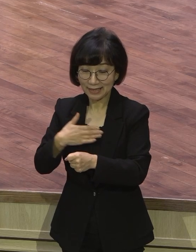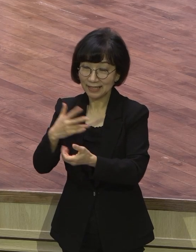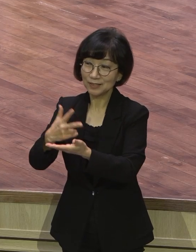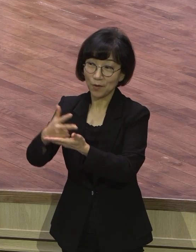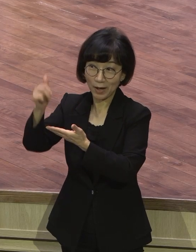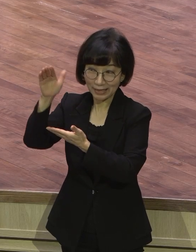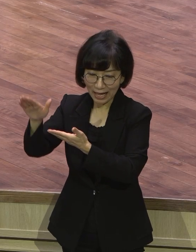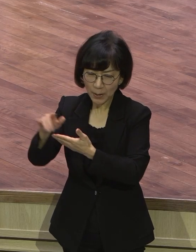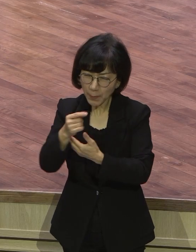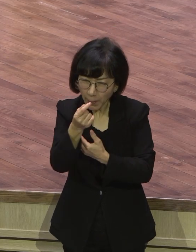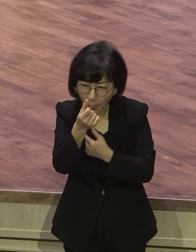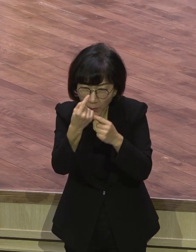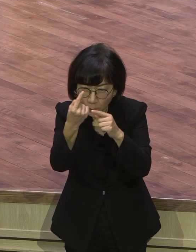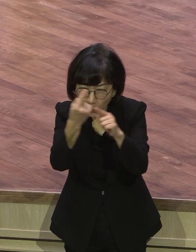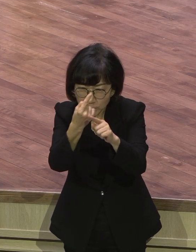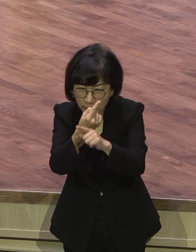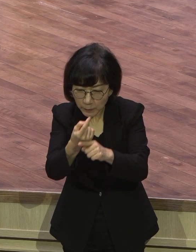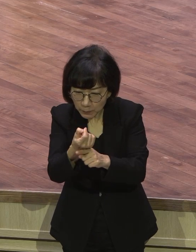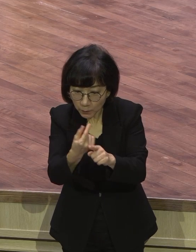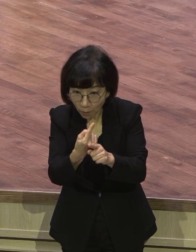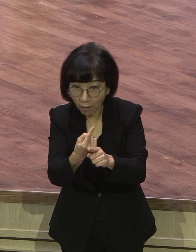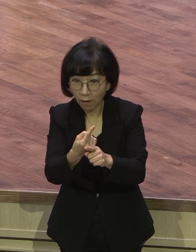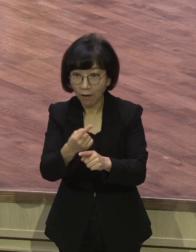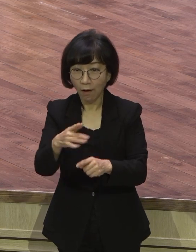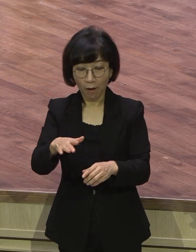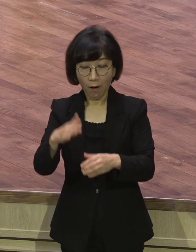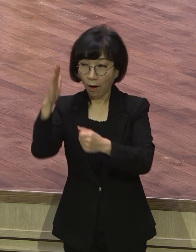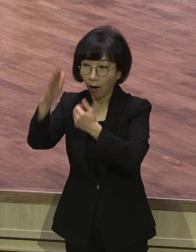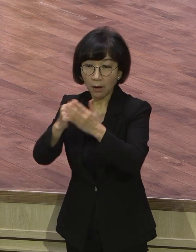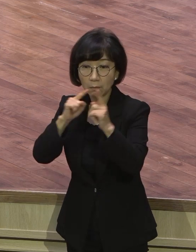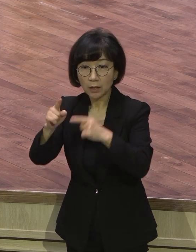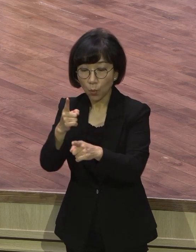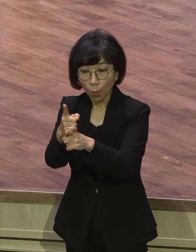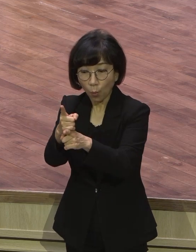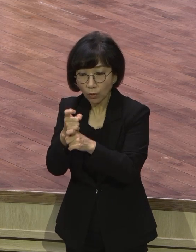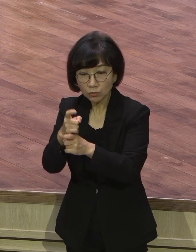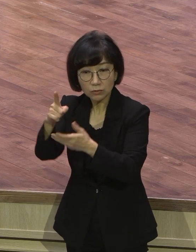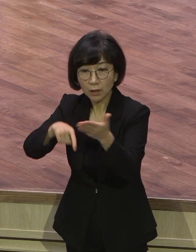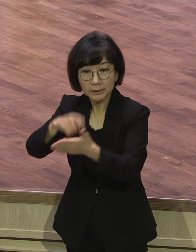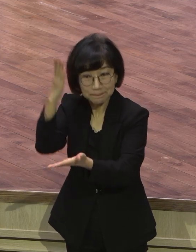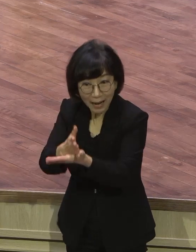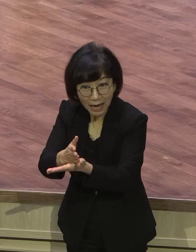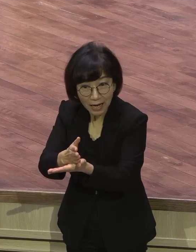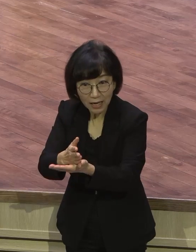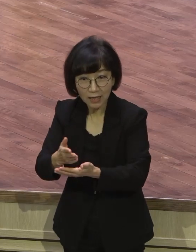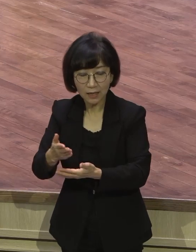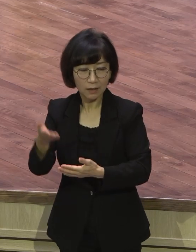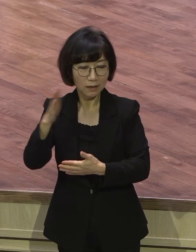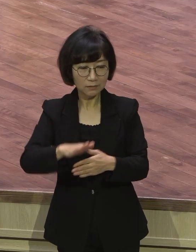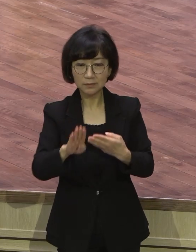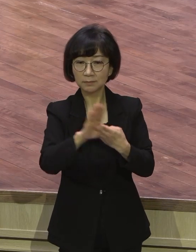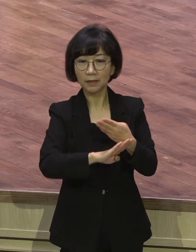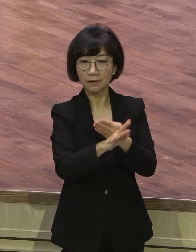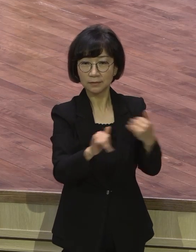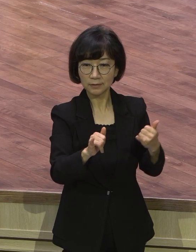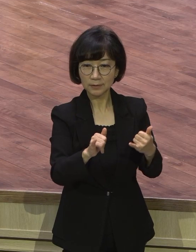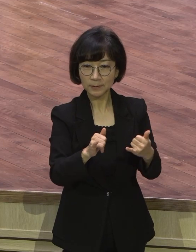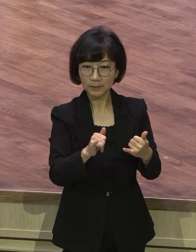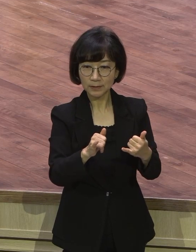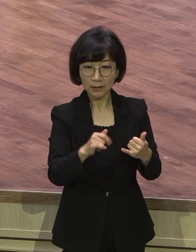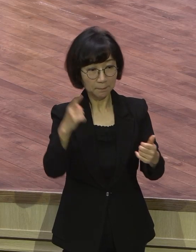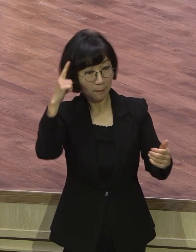이 말씀을 바꾼 거요. 하나님은 분명히 원수를 갚지 말고 이웃 사랑하라. 그랬어요. 그런데 어떻게